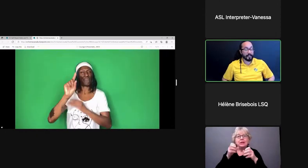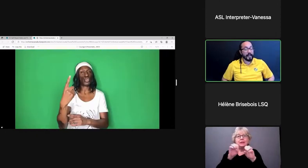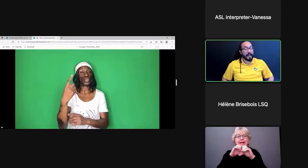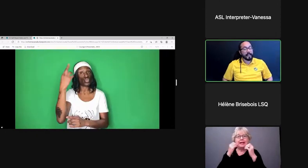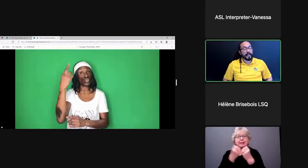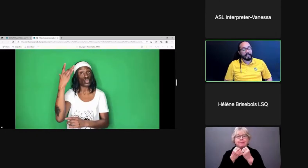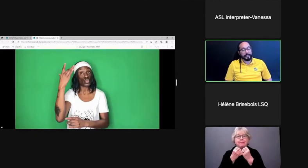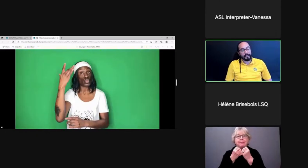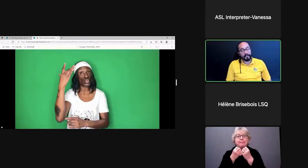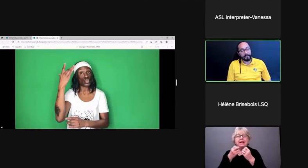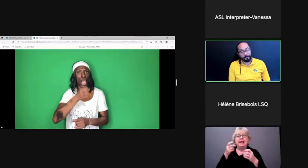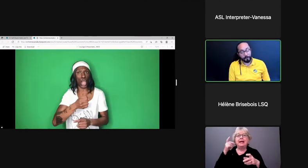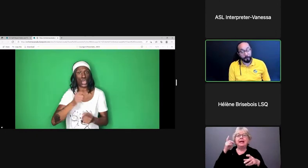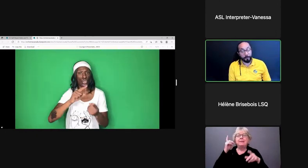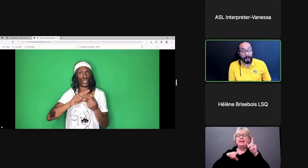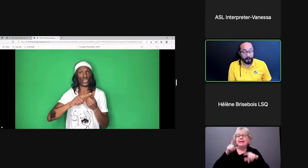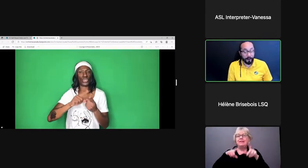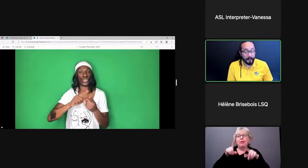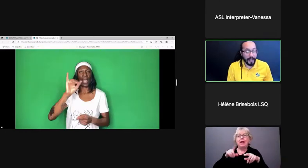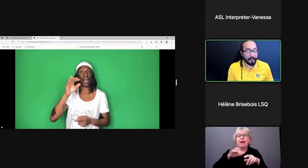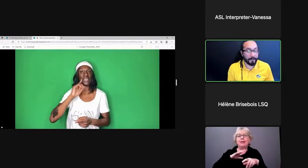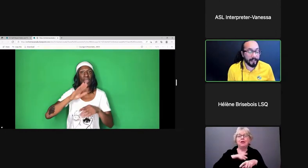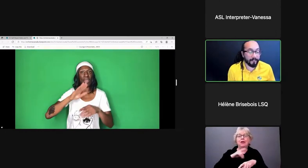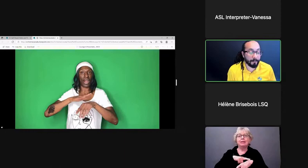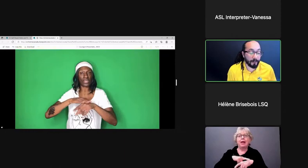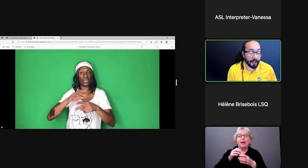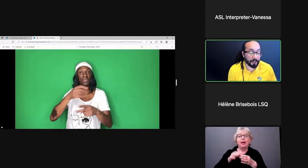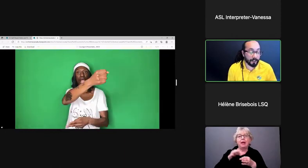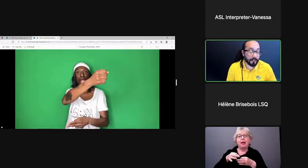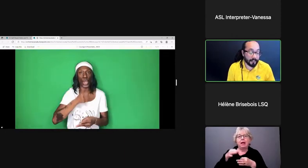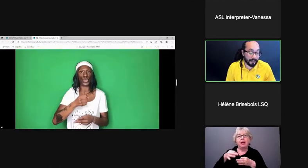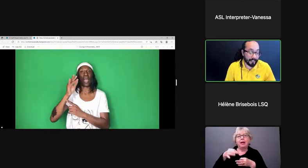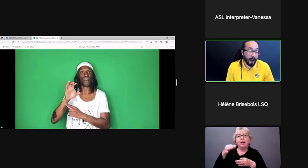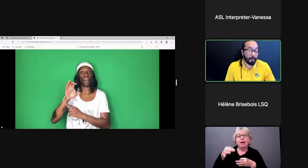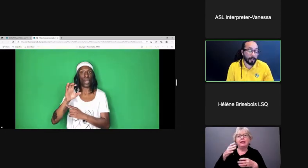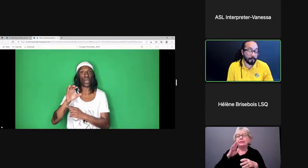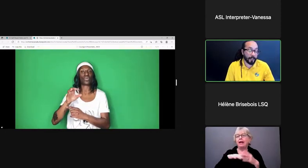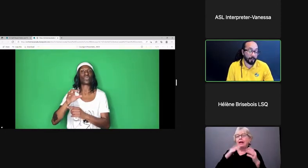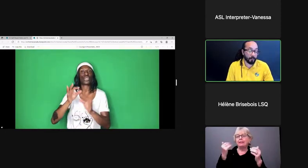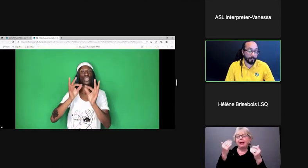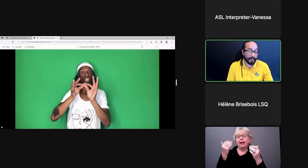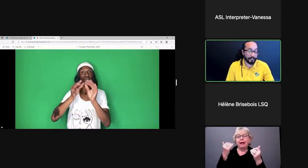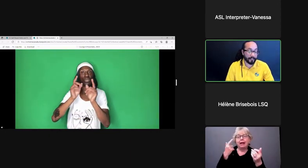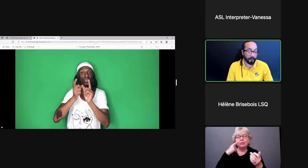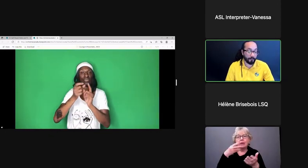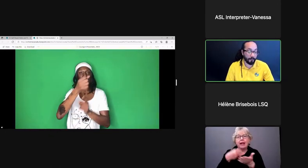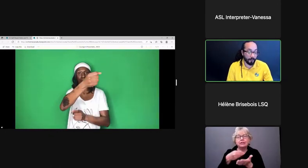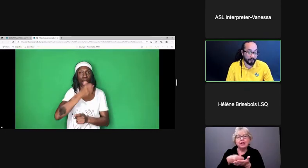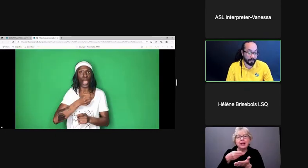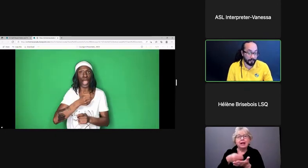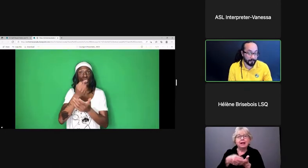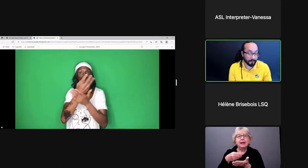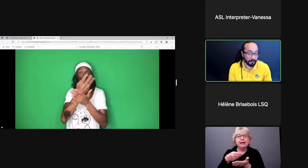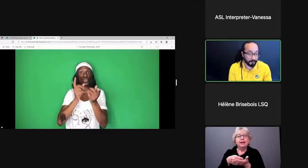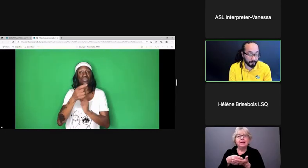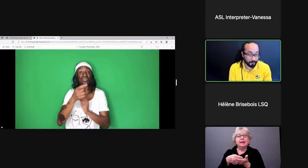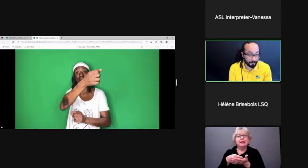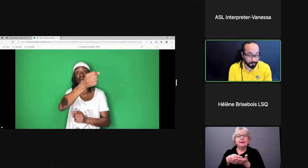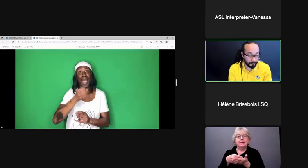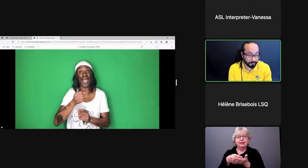mais parfois, il y a des délais ou il y a des difficultés au niveau du financement parce qu'ils n'ont